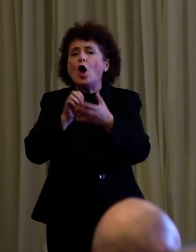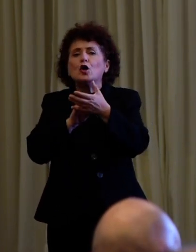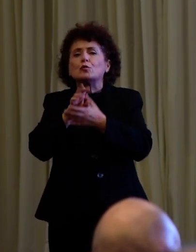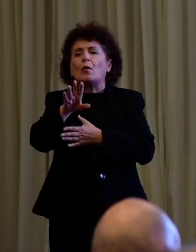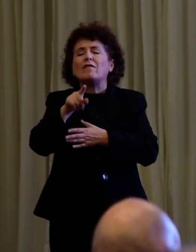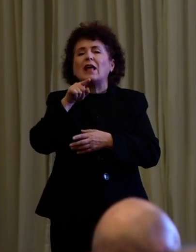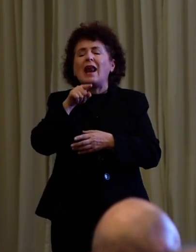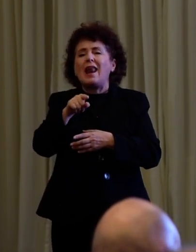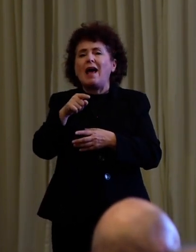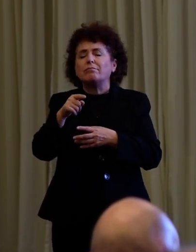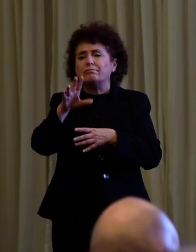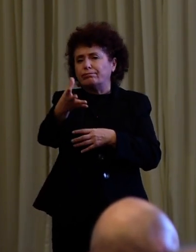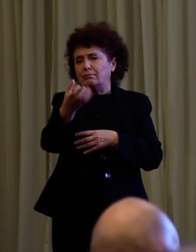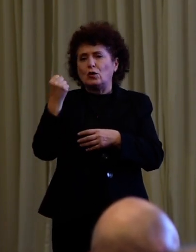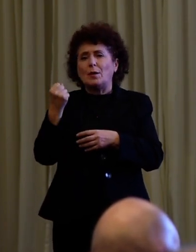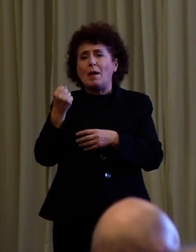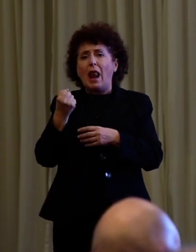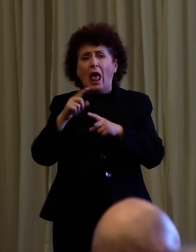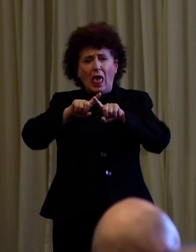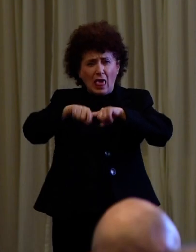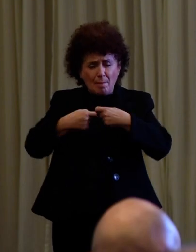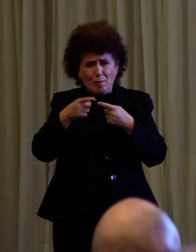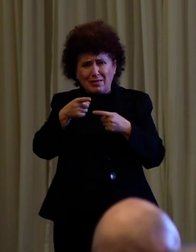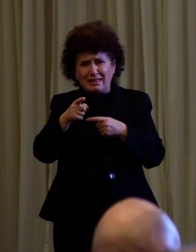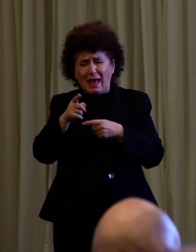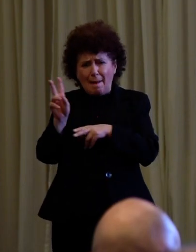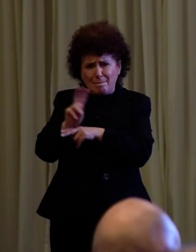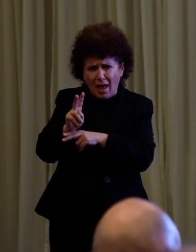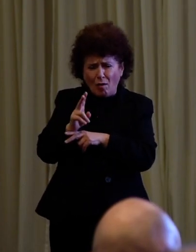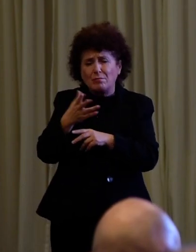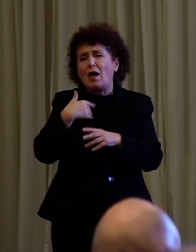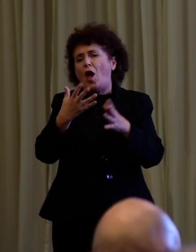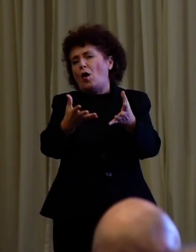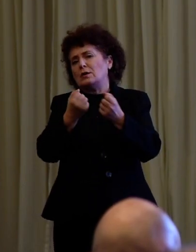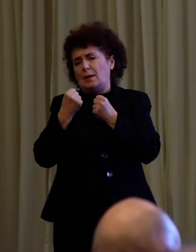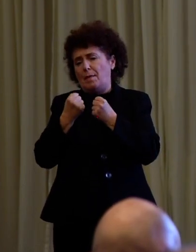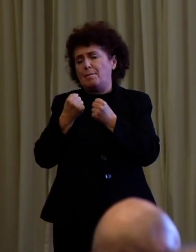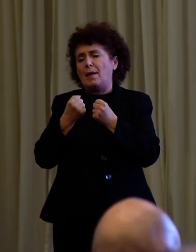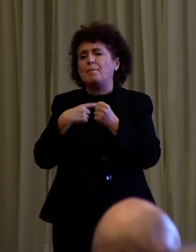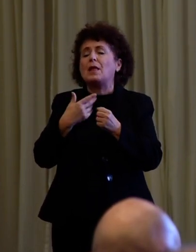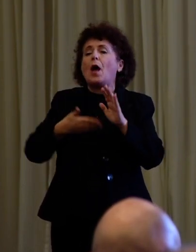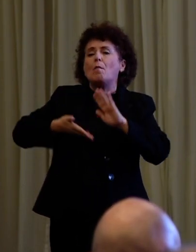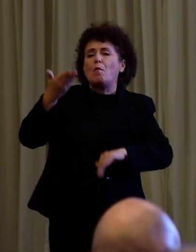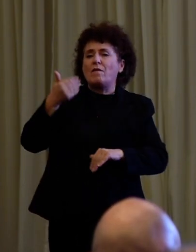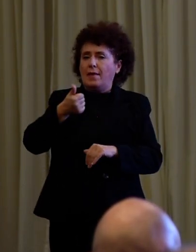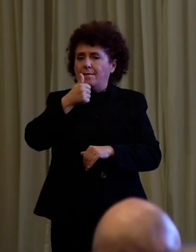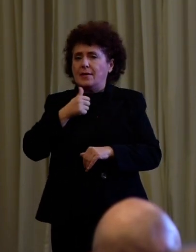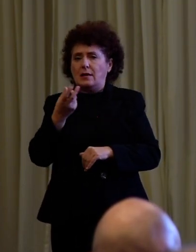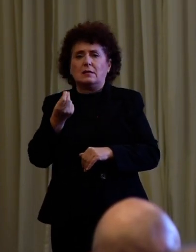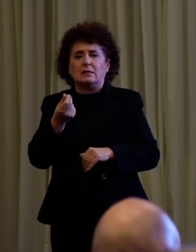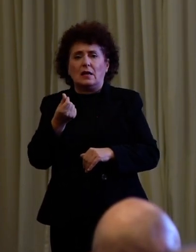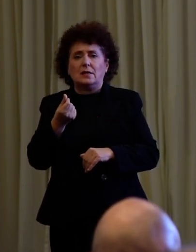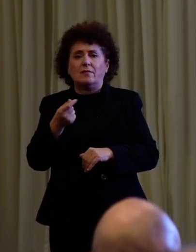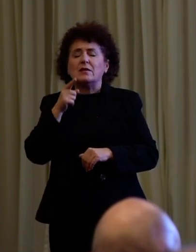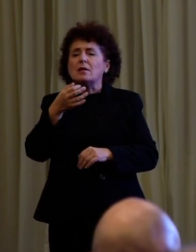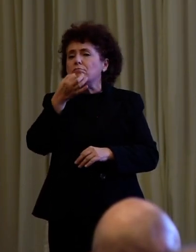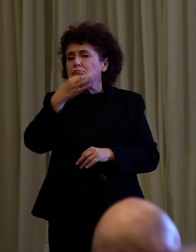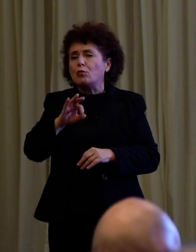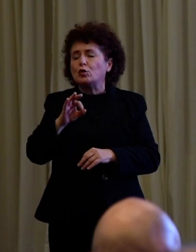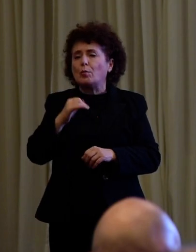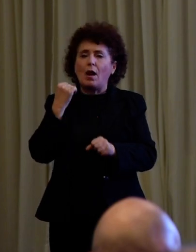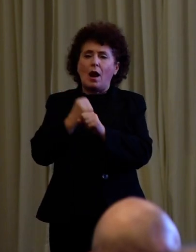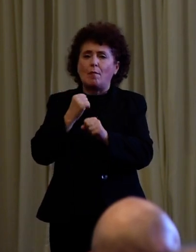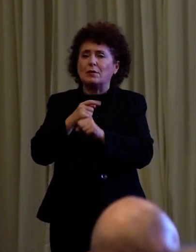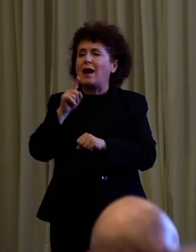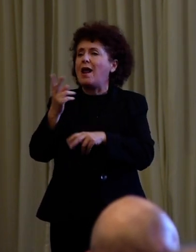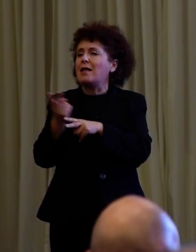и на конфискацијата на имот стекнат на нелегален начин. Обезбедување исто така на поголеми финансиски средства за поефикасно